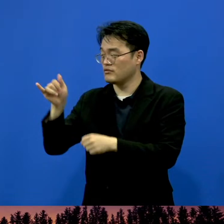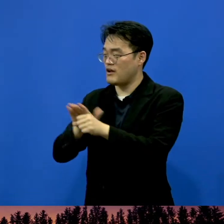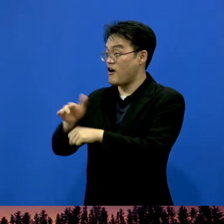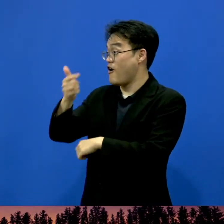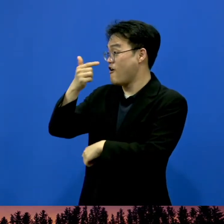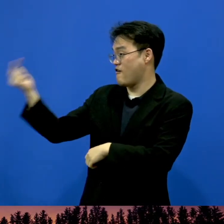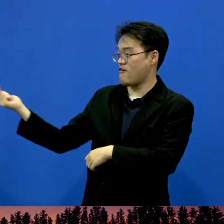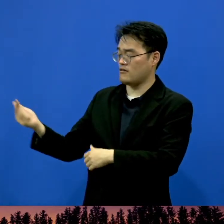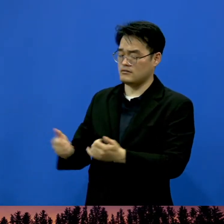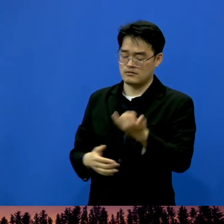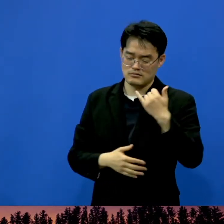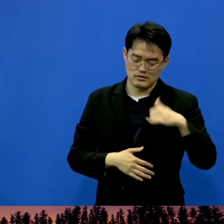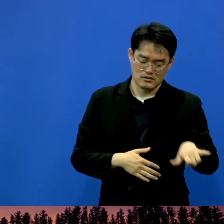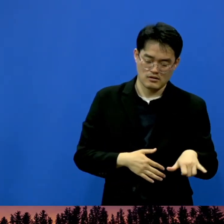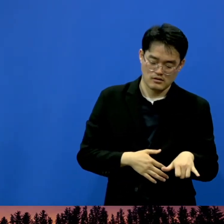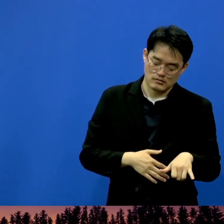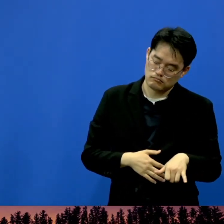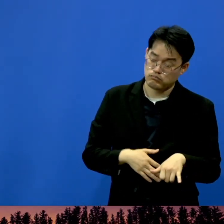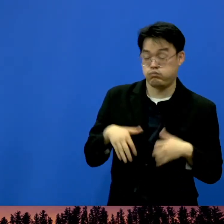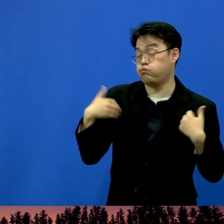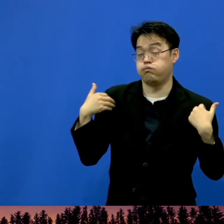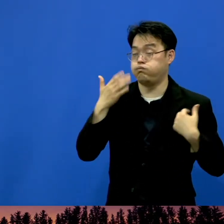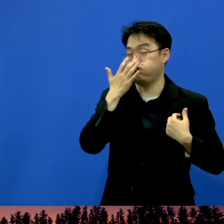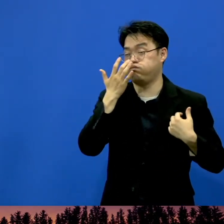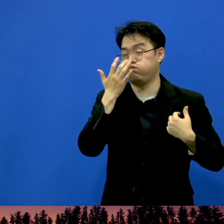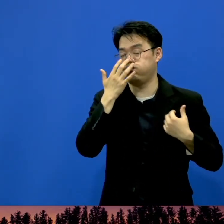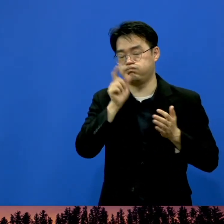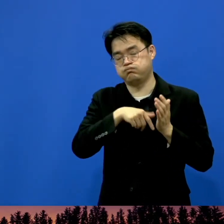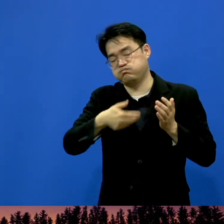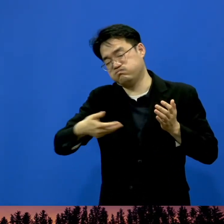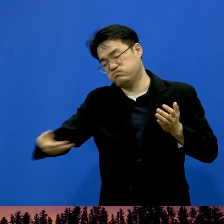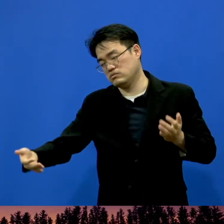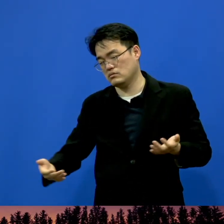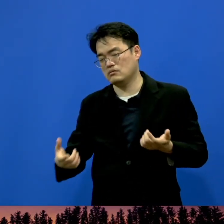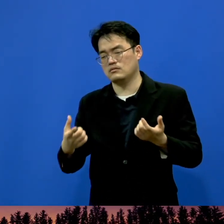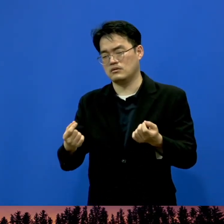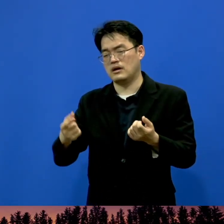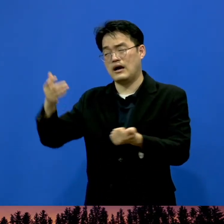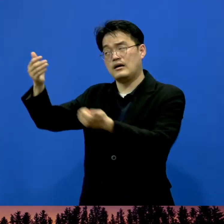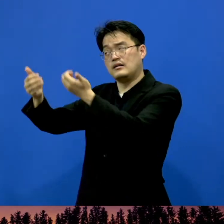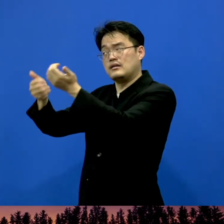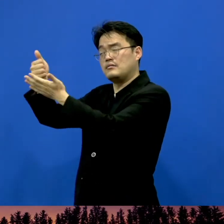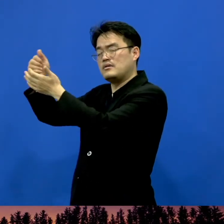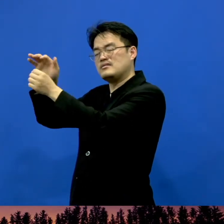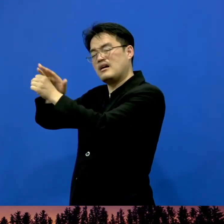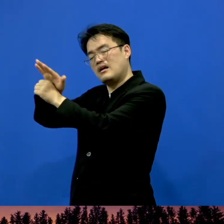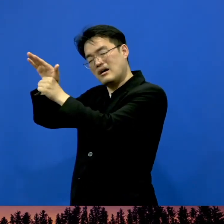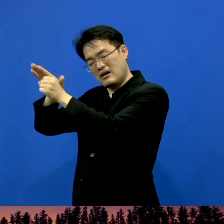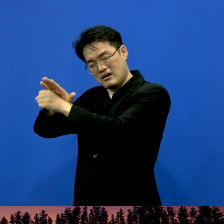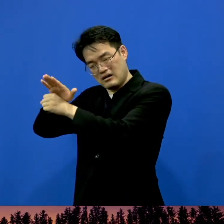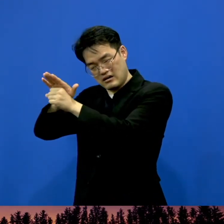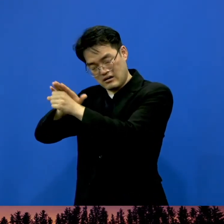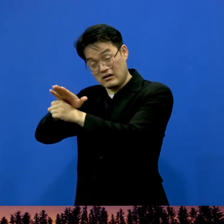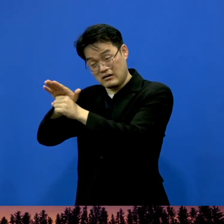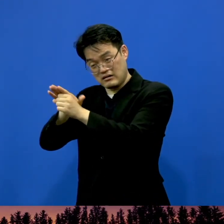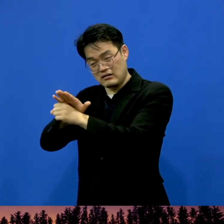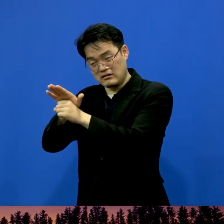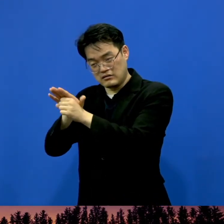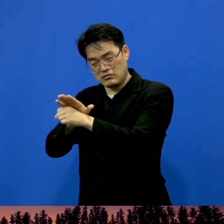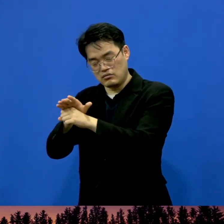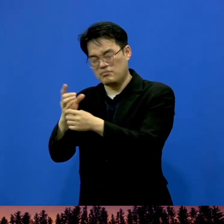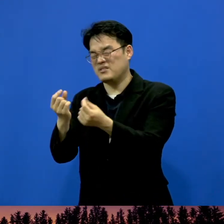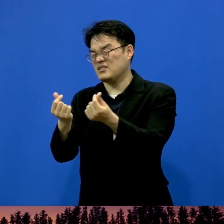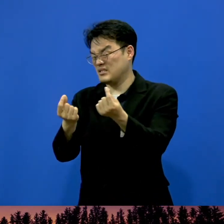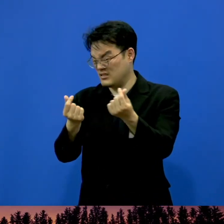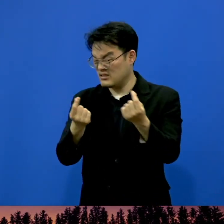자녀가 느끼기에는 굉장히 시간이 흘러요. 하나님의 사랑, 부모의 사랑과 게임이 안 되죠, 그죠? 게임이